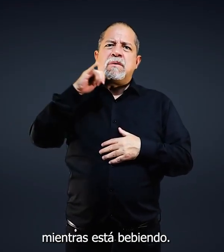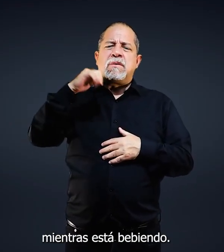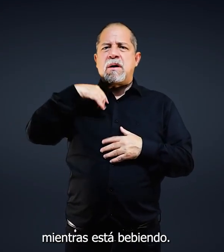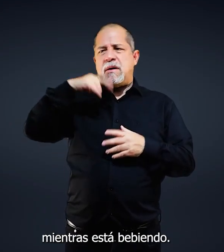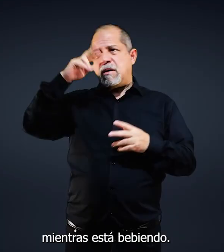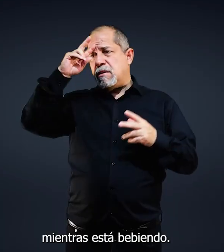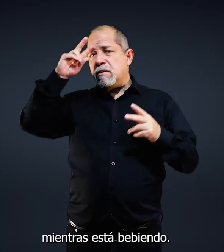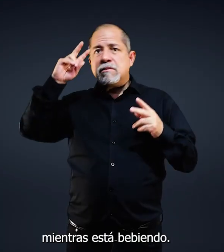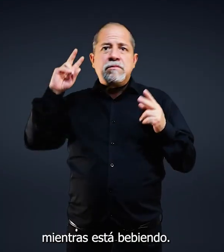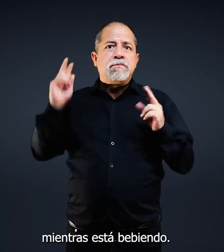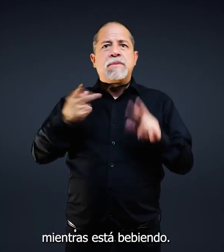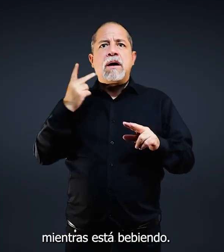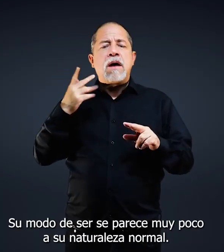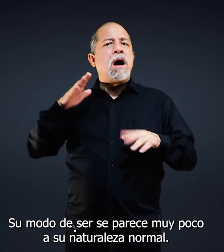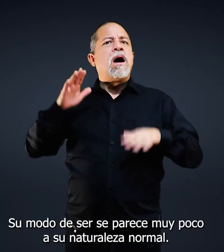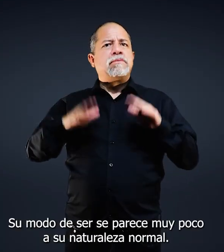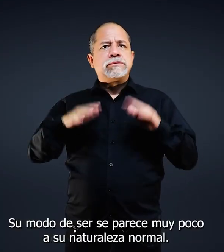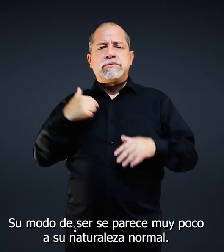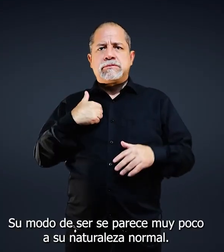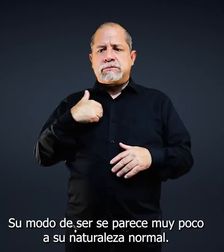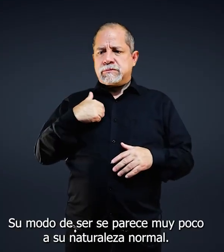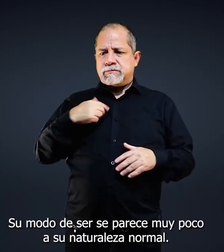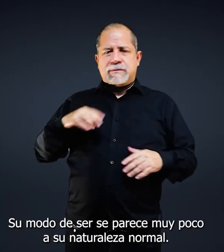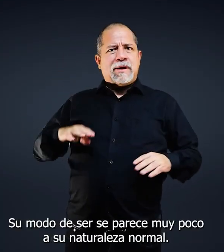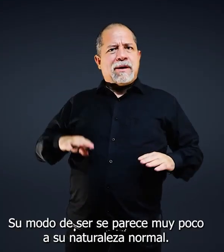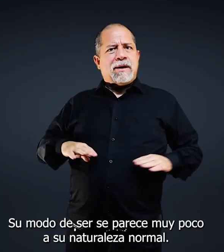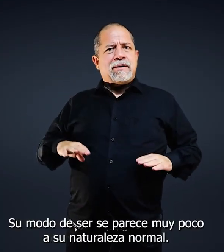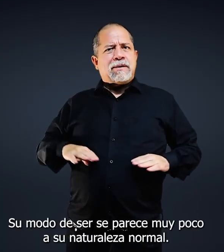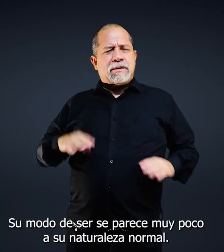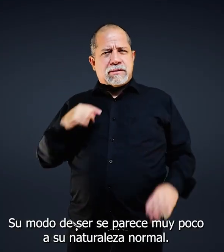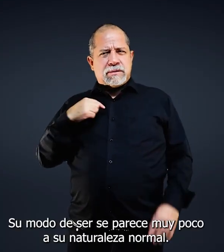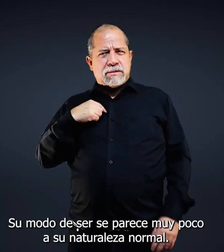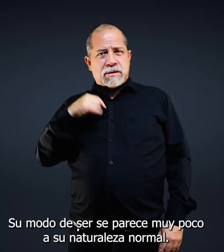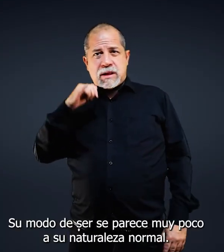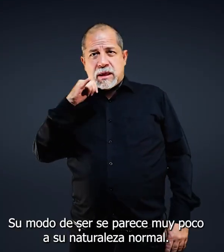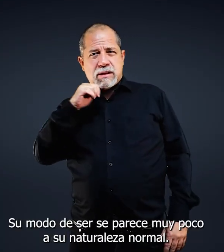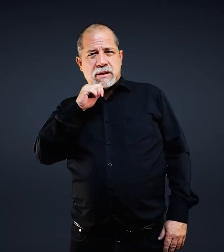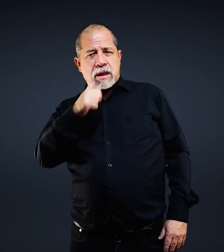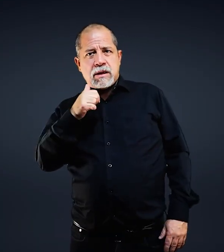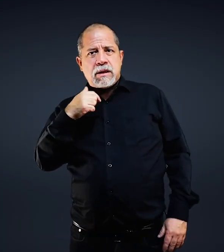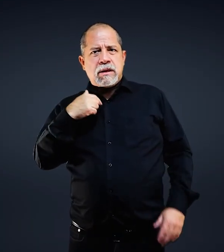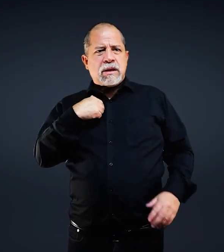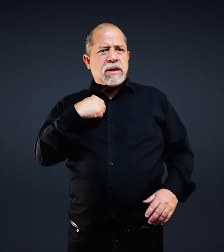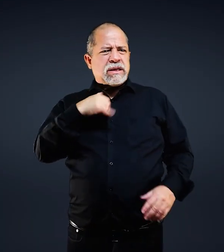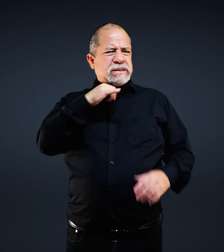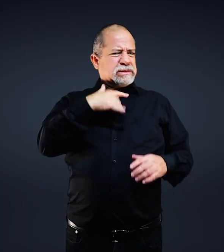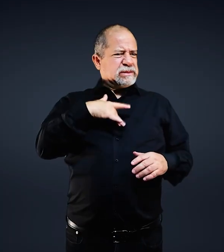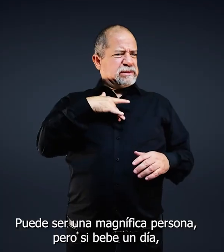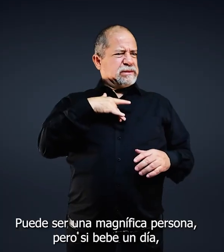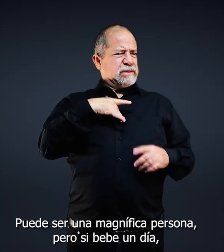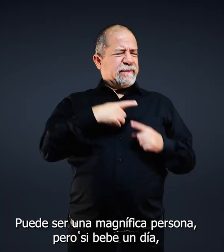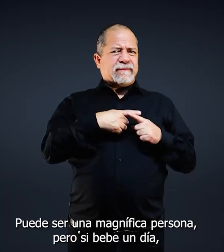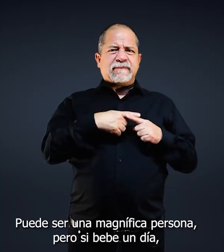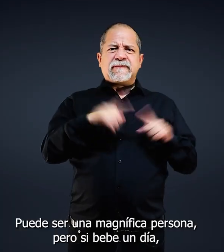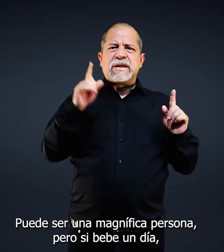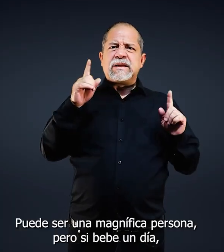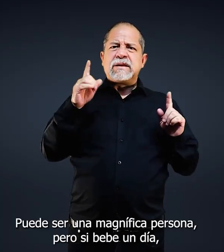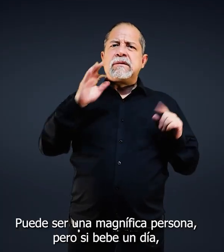está bebiendo, su modo de ser se parece muy poco a su naturaleza normal. Puede ser una magnífica